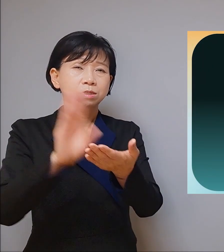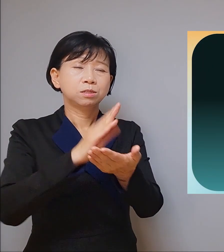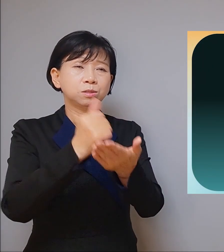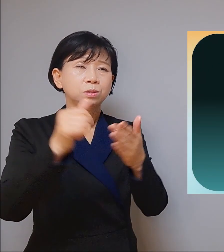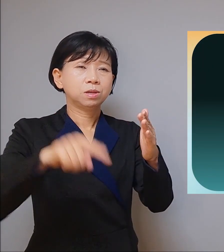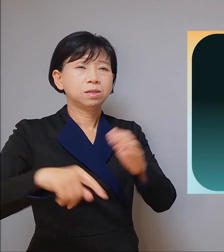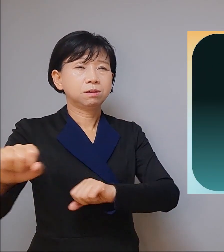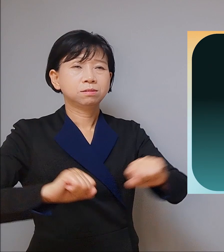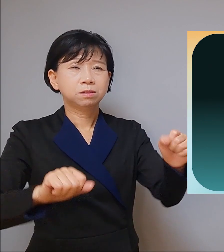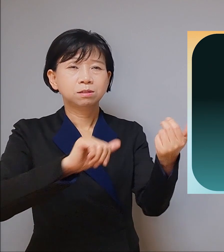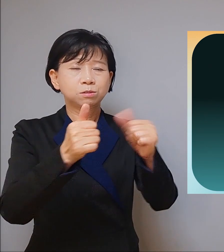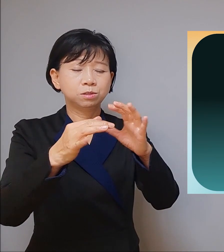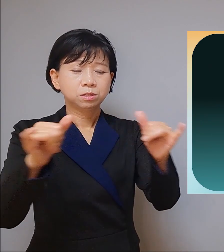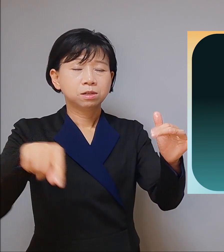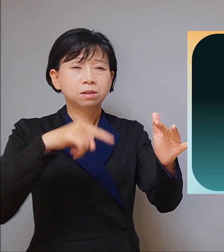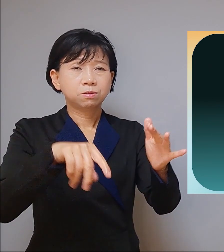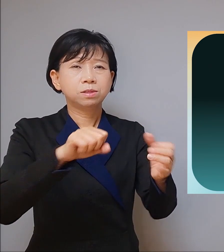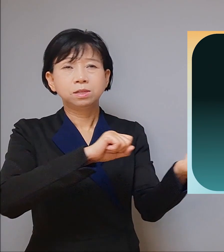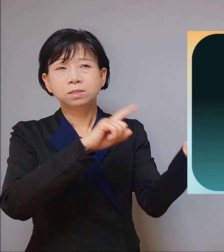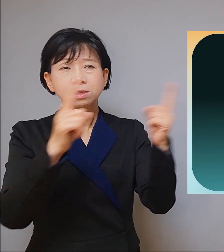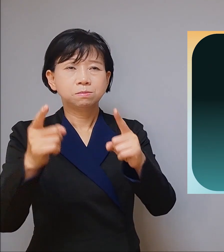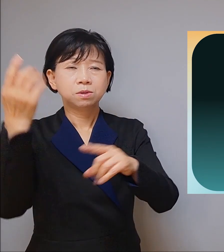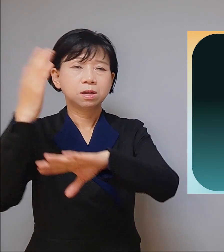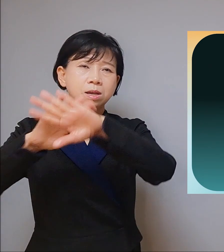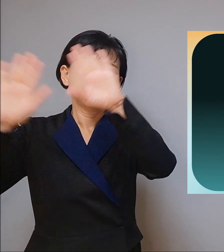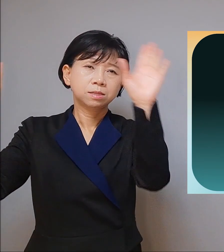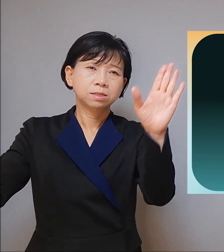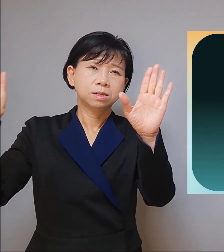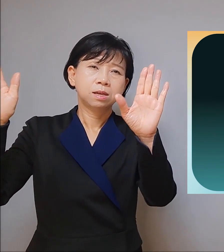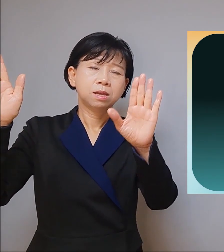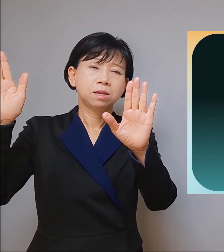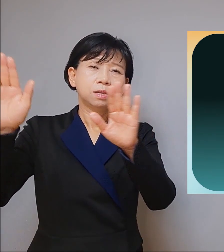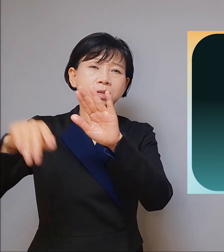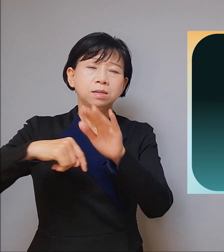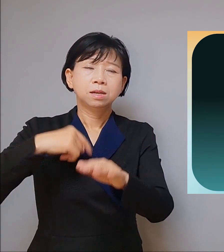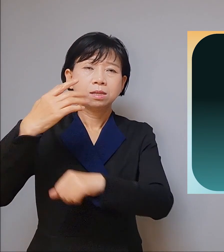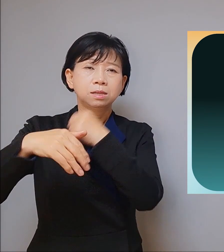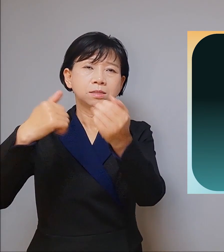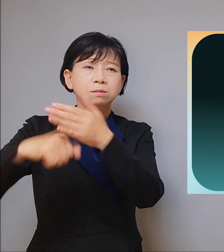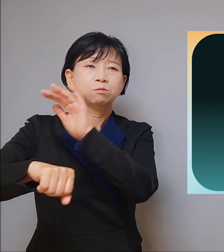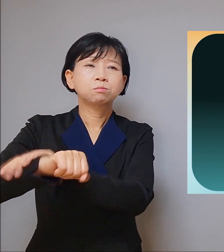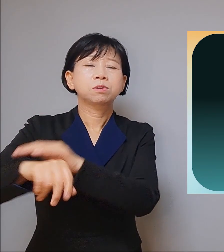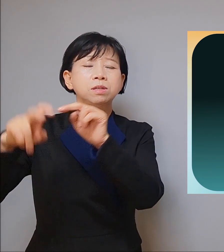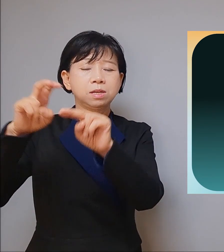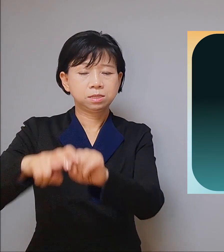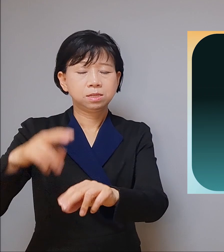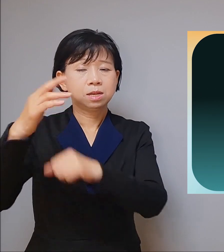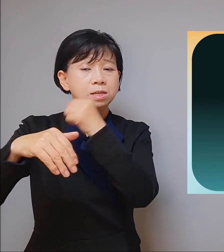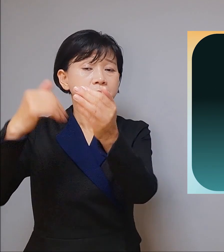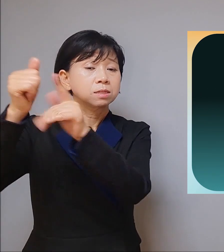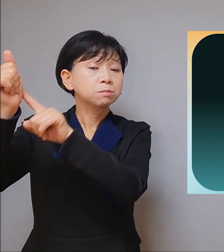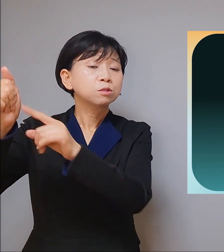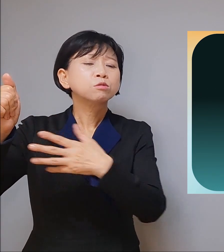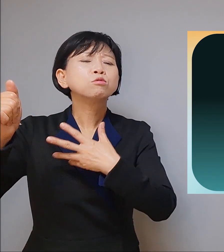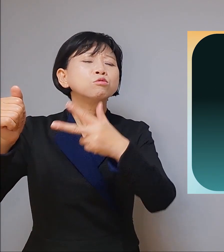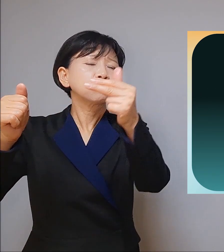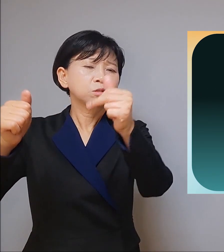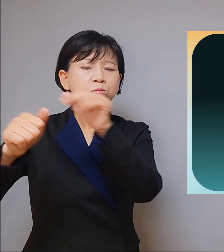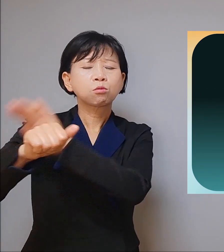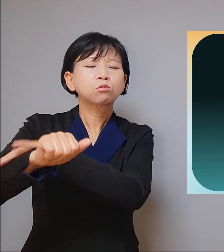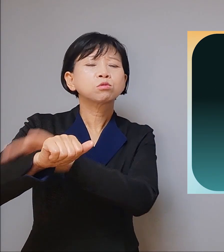가운데서 다시 살리시고 하늘에서 자기의 오른편에 앉히사. 아멘. 하나님은 하늘에서 주님을